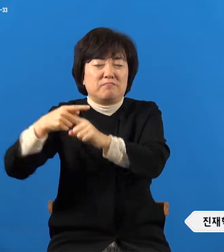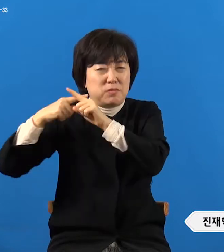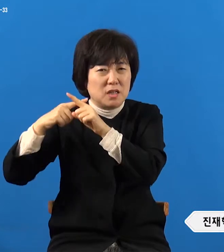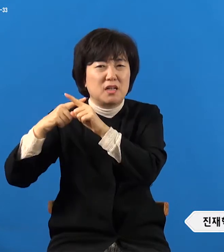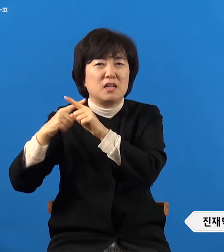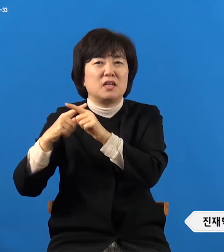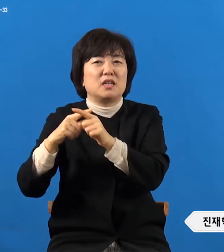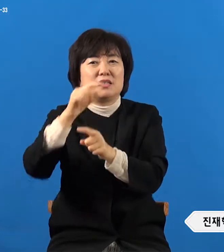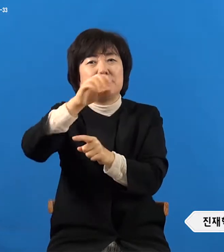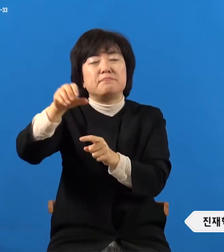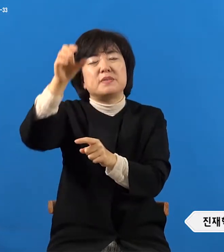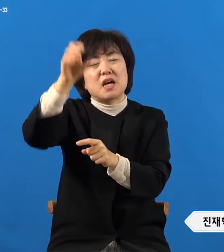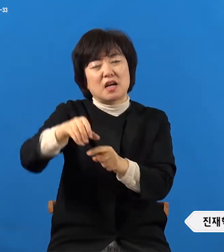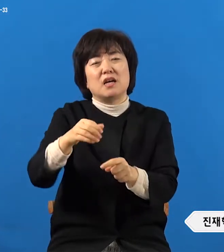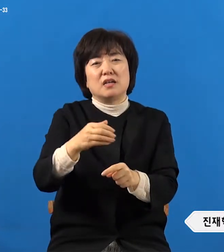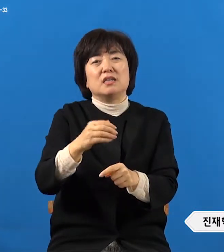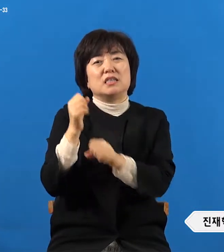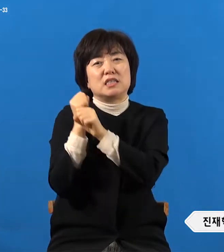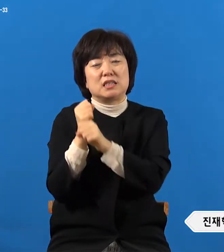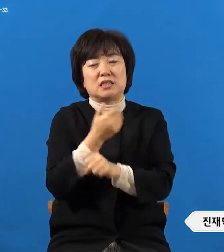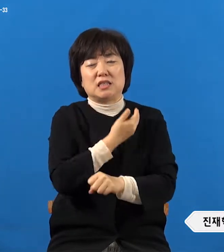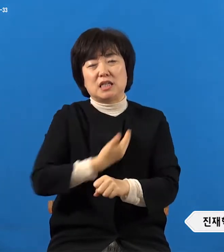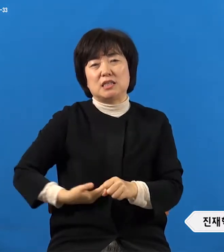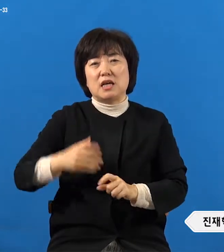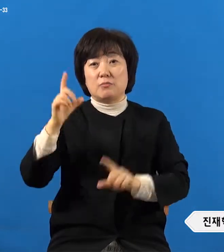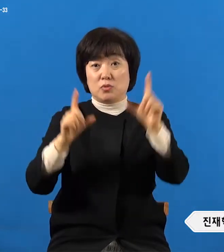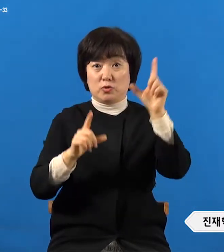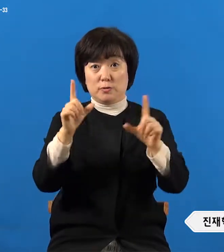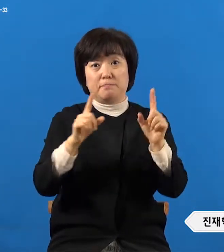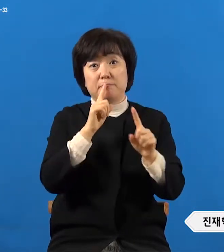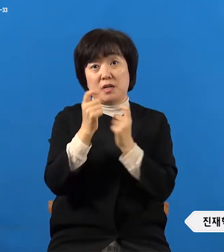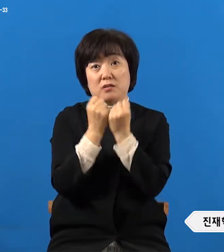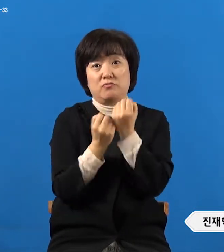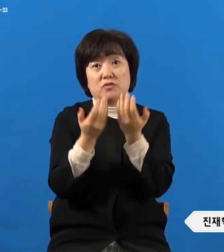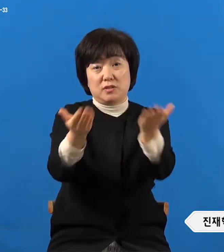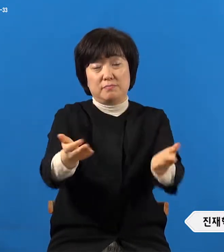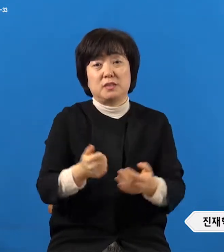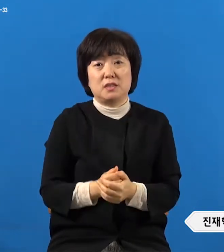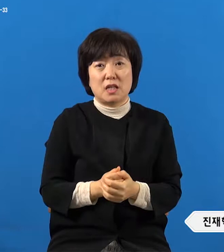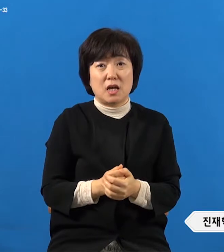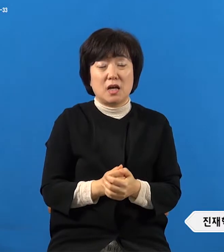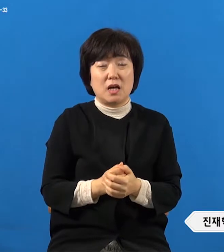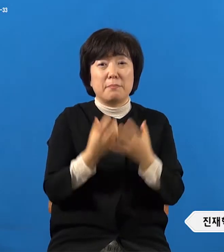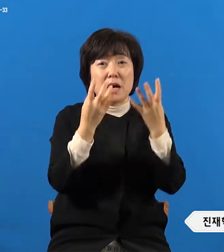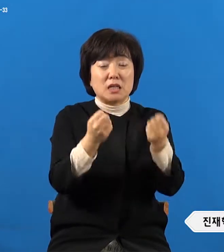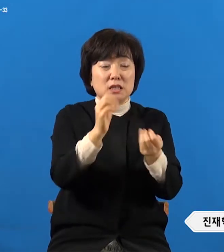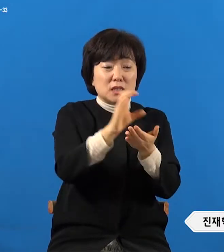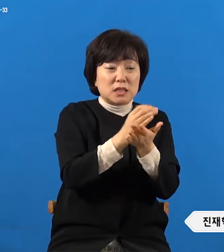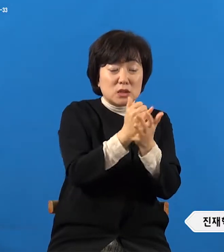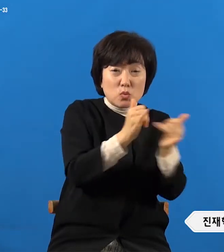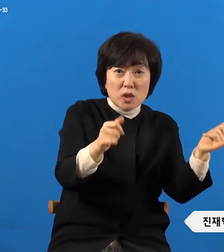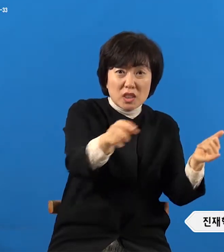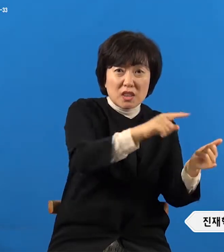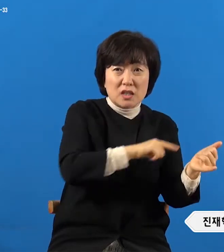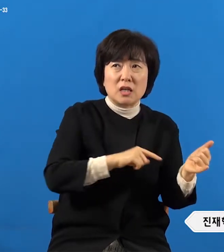설명하고 있습니다. 얼마나 많은 크리스찬들이 하나님 앞에 그렇게 두려워하는지 모릅니다. 하나님 앞에 온전히 다